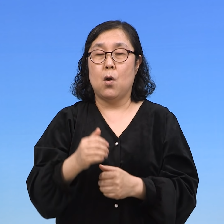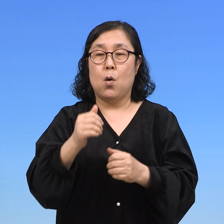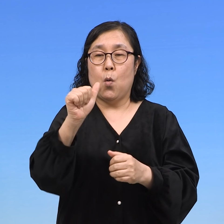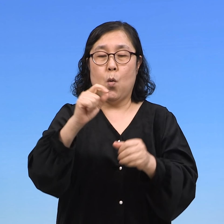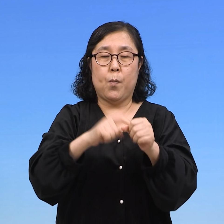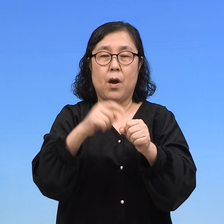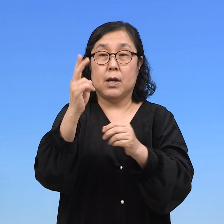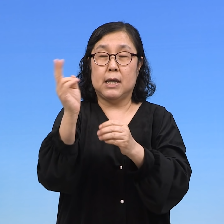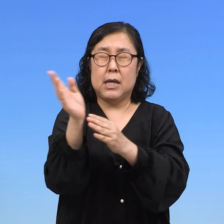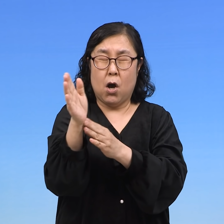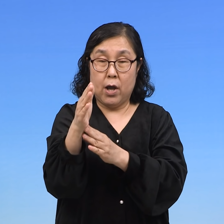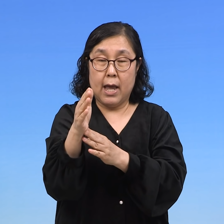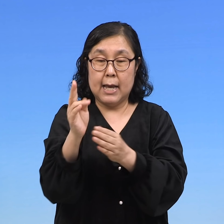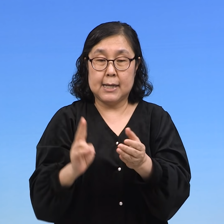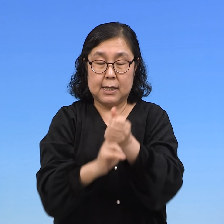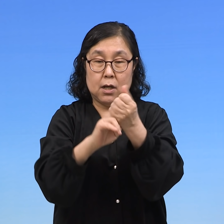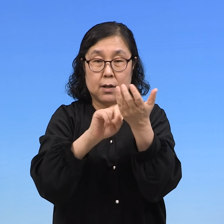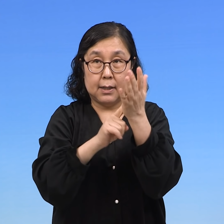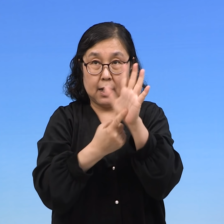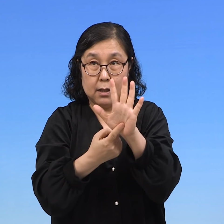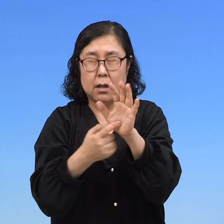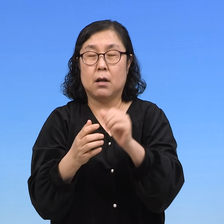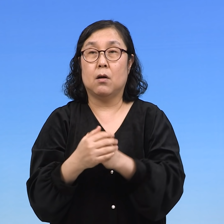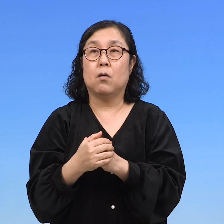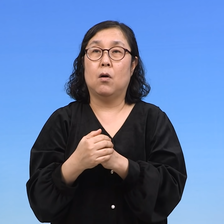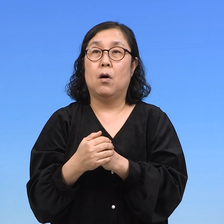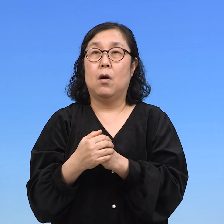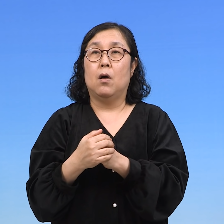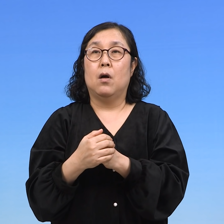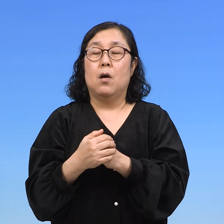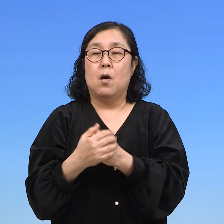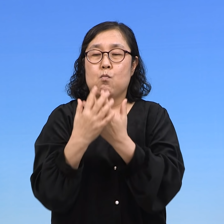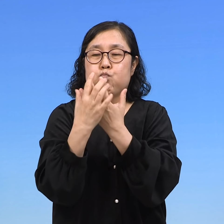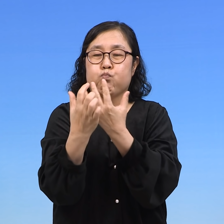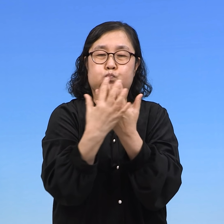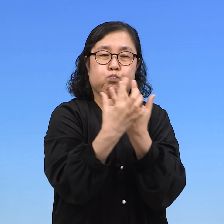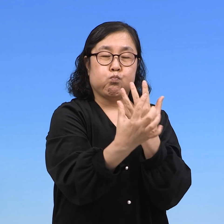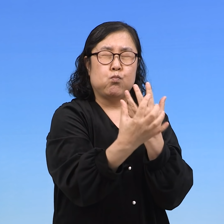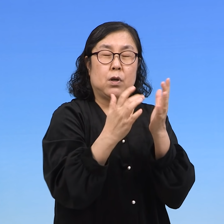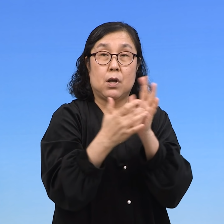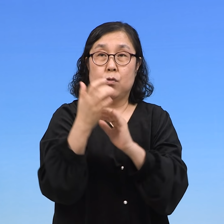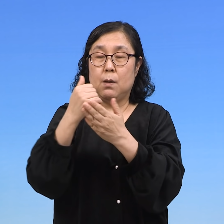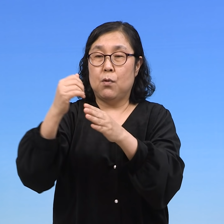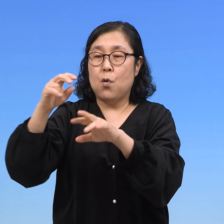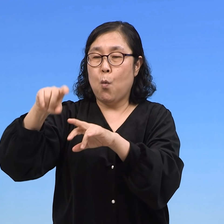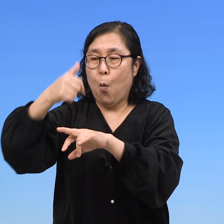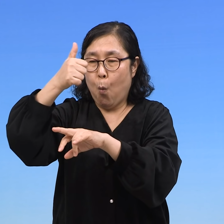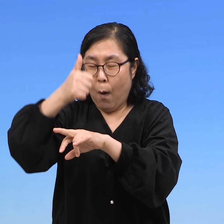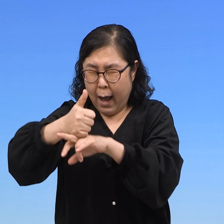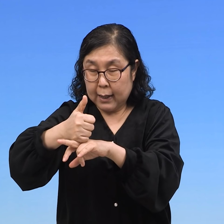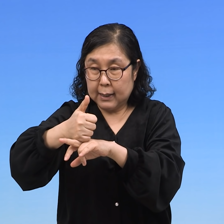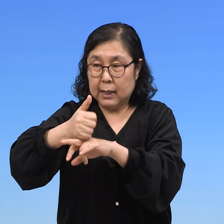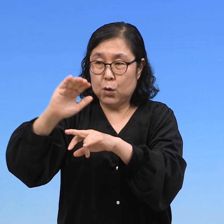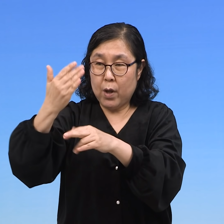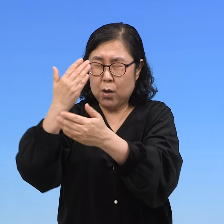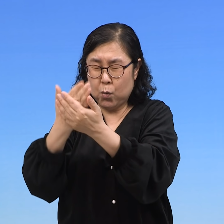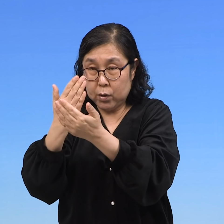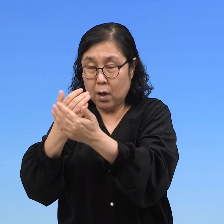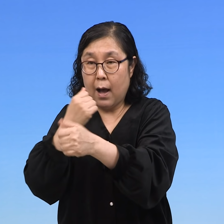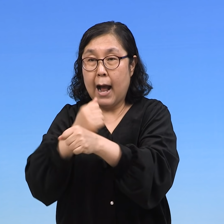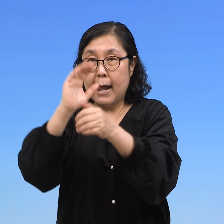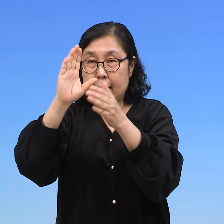터지고 막 군중들이 예수님은 왕 사무소서 왕 사무소서 왕이 되소서 그럴 때 예수님은 그걸 즐기는 게 아니라